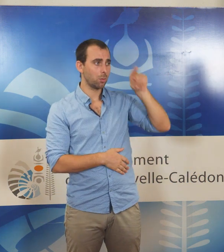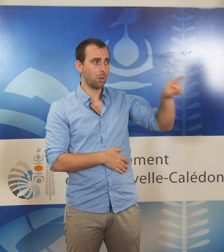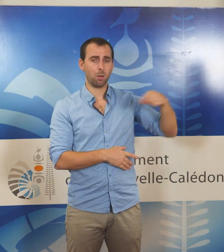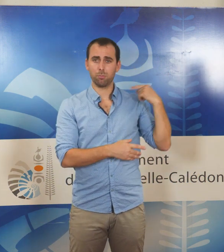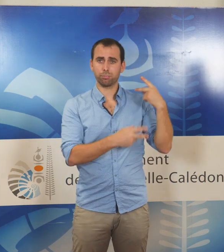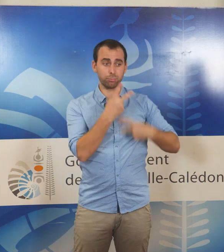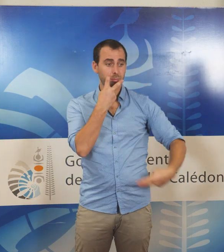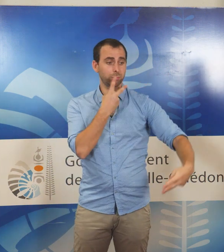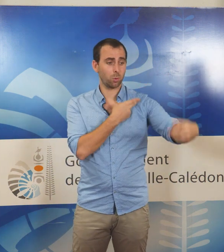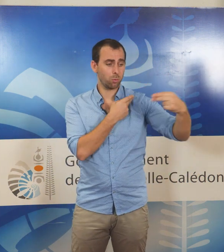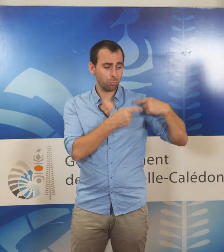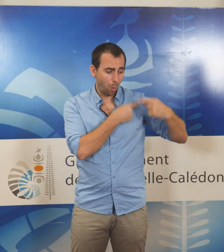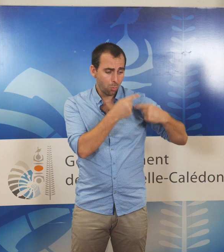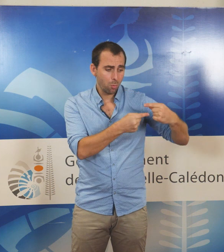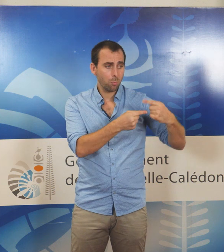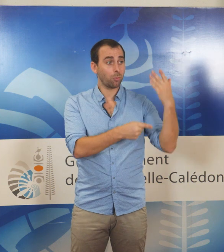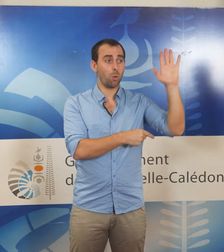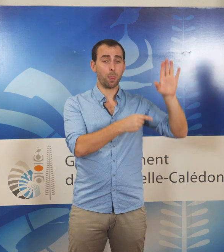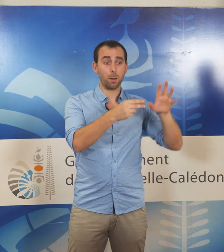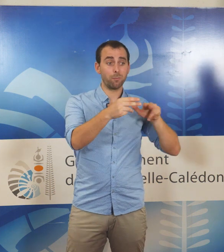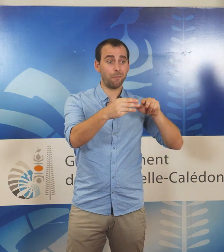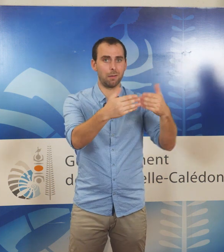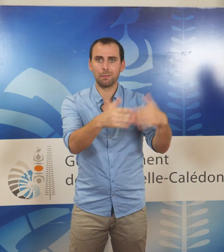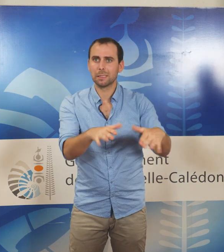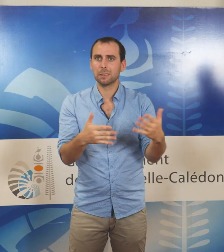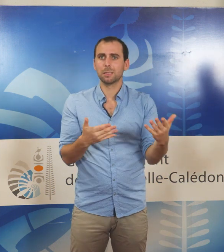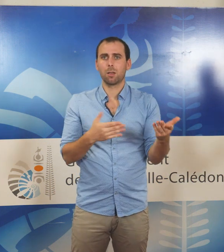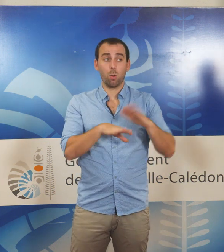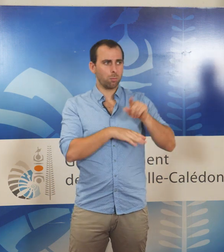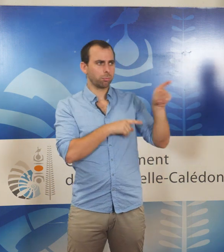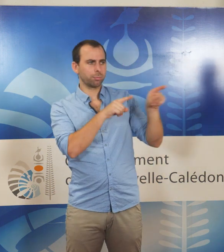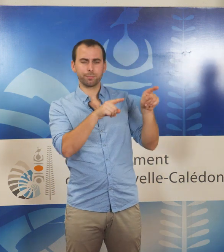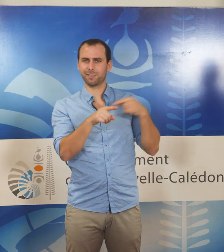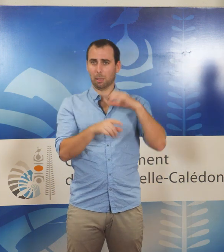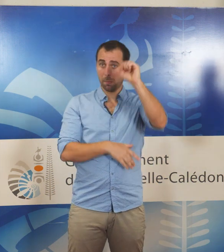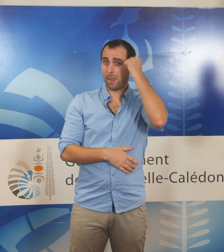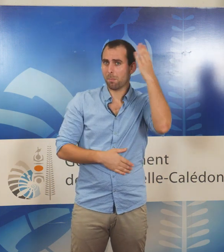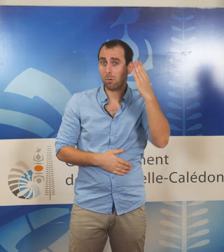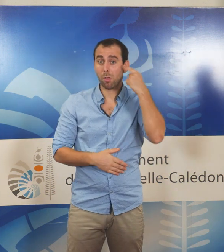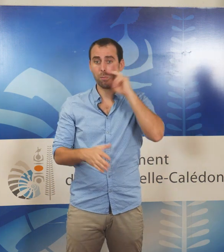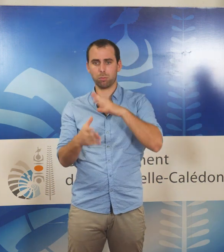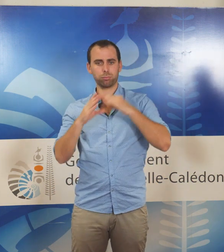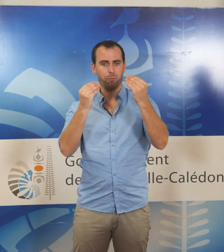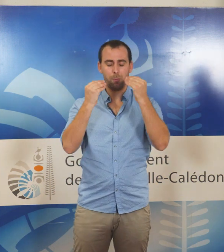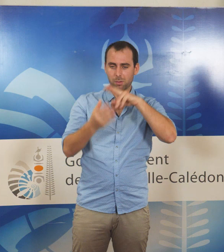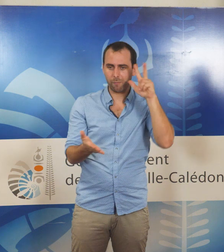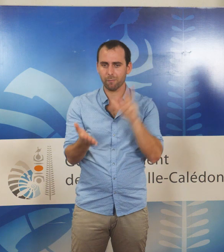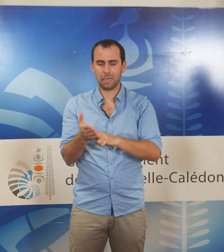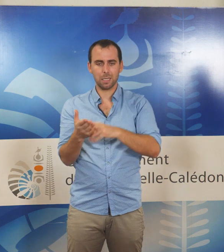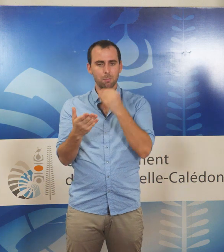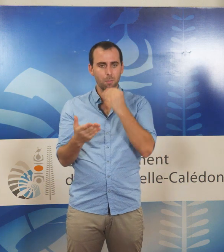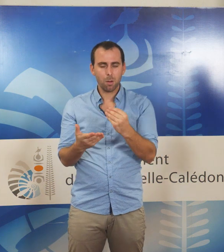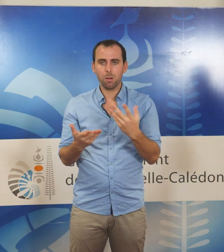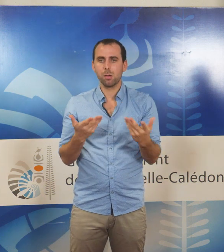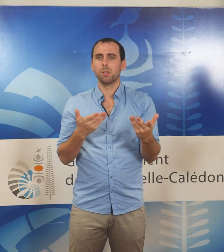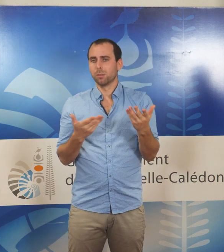de cursus, d'autres qui ont besoin de faire un stage particulièrement pour valider leur formation. Donc ça, ce seront des critères qui vont